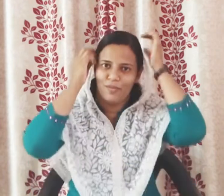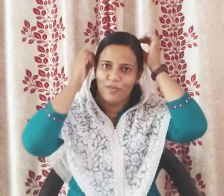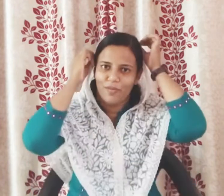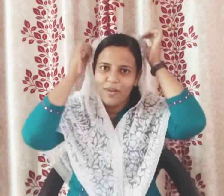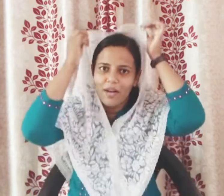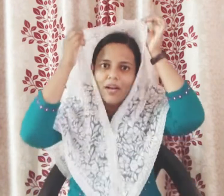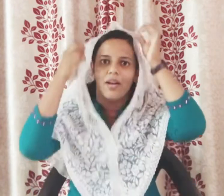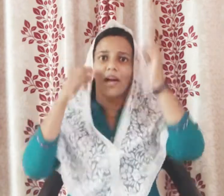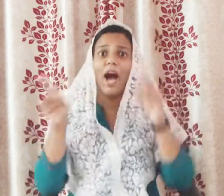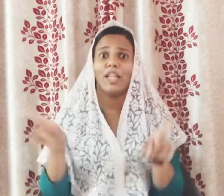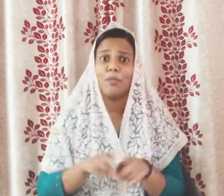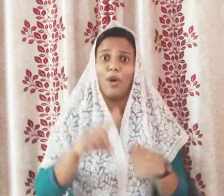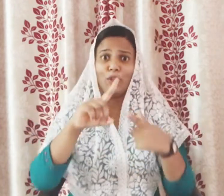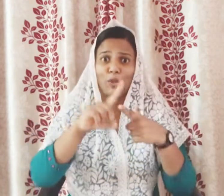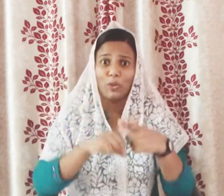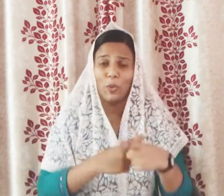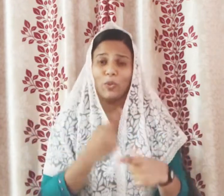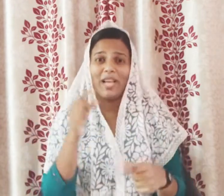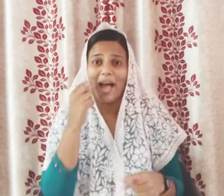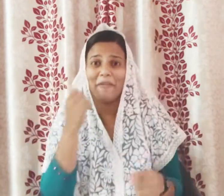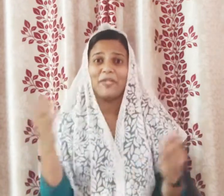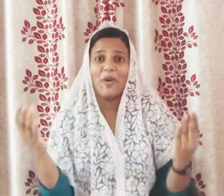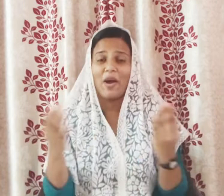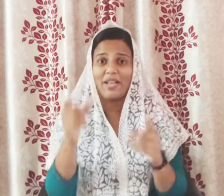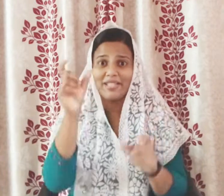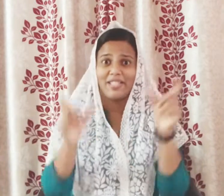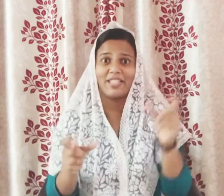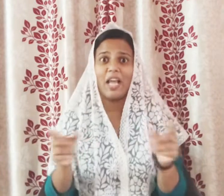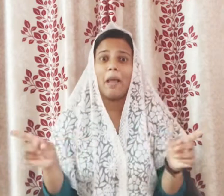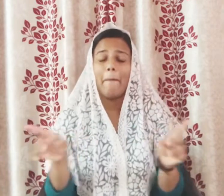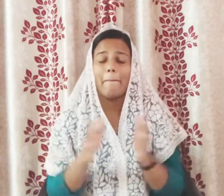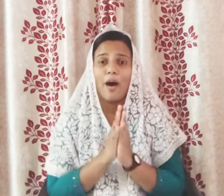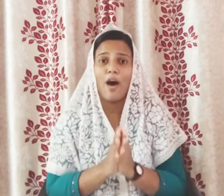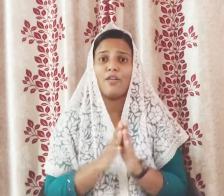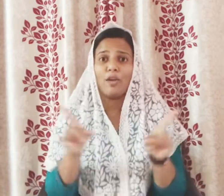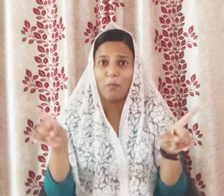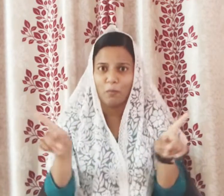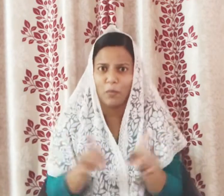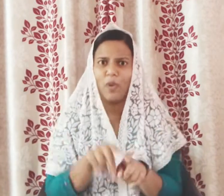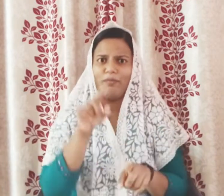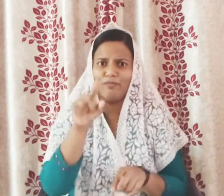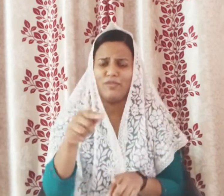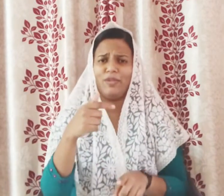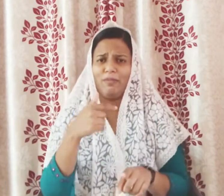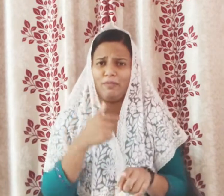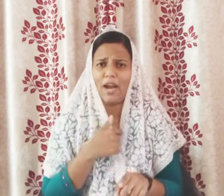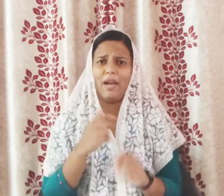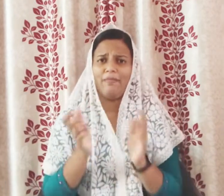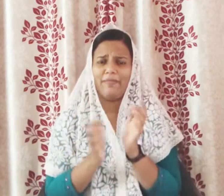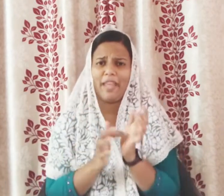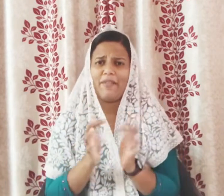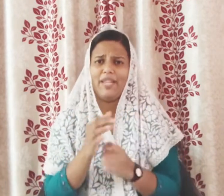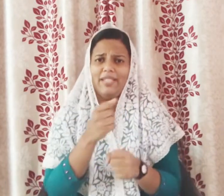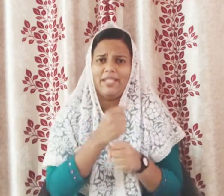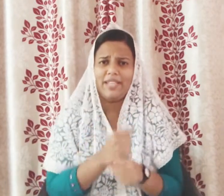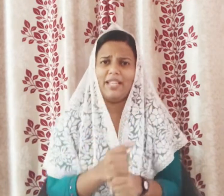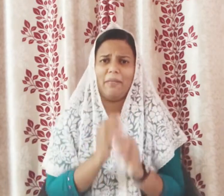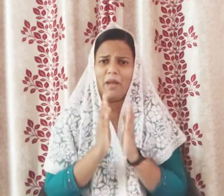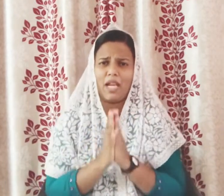പകൽക്കാലം പ്രിയപ്പെട്ടവരെ, യോശുവയും മൂപ്പന്മാരും കർത്താവിൻ്റെ സന്നിധിയിൽ വീണ് കടന്നതുപോലെ ഇന്ന് പകൽക്കാലം ദൈവപൈതലെ എന്തെങ്കിലും